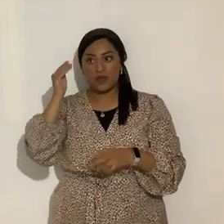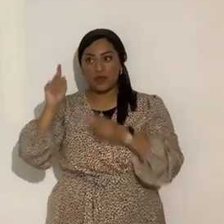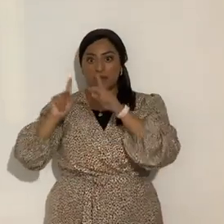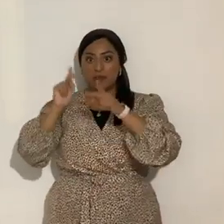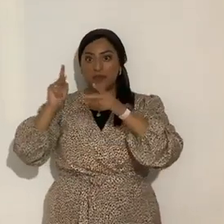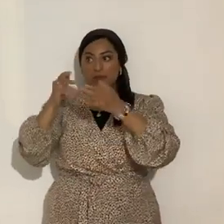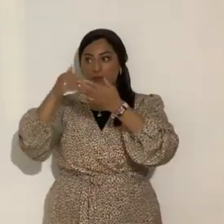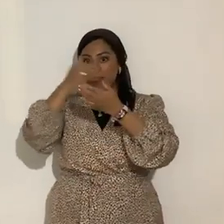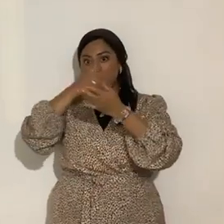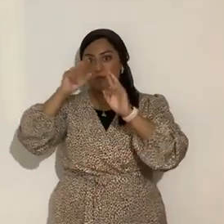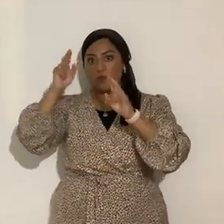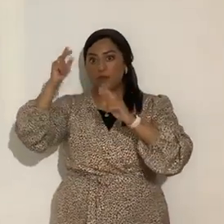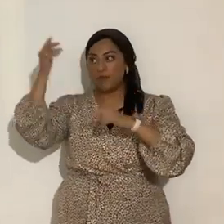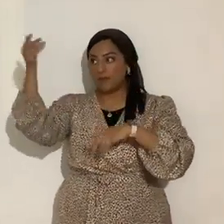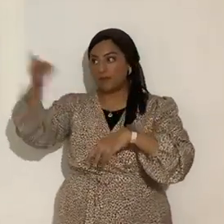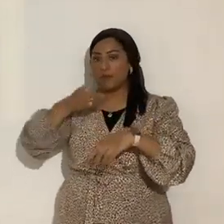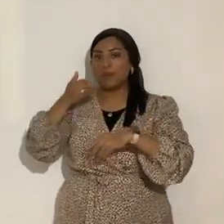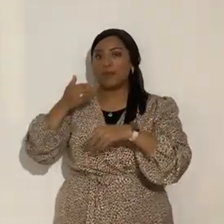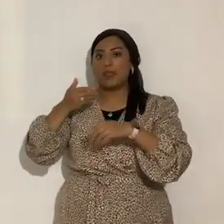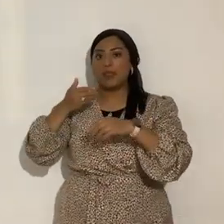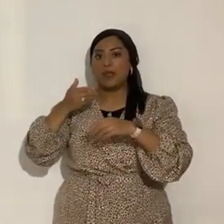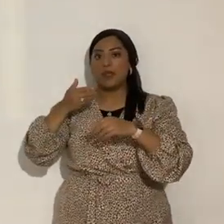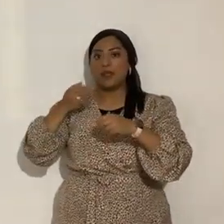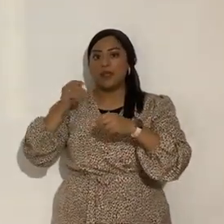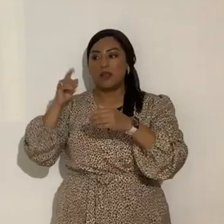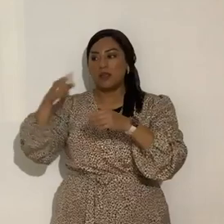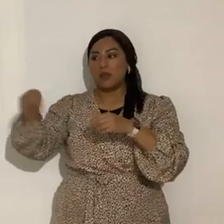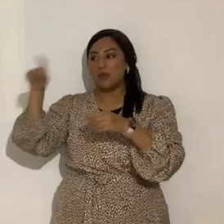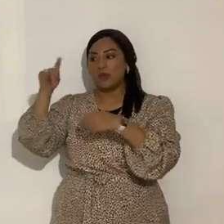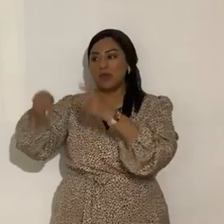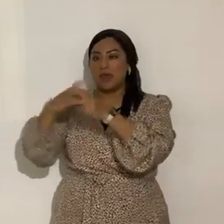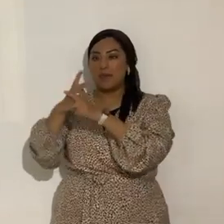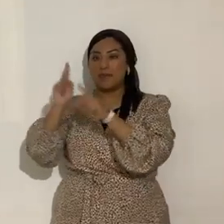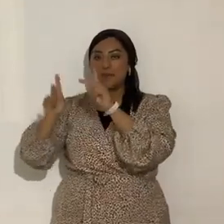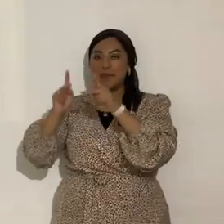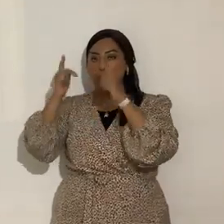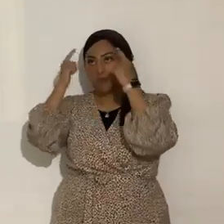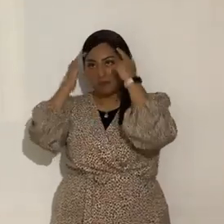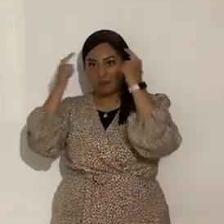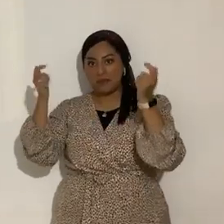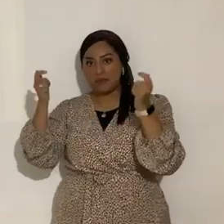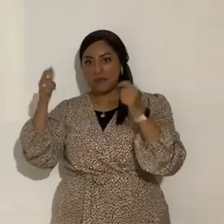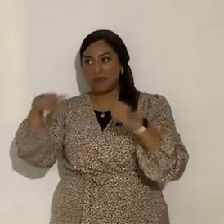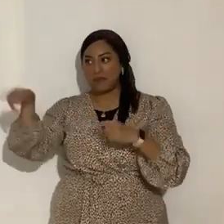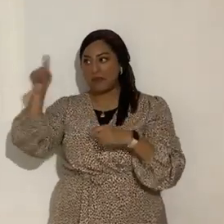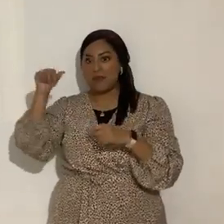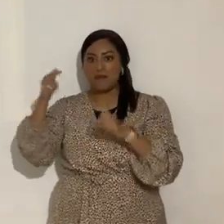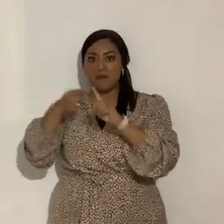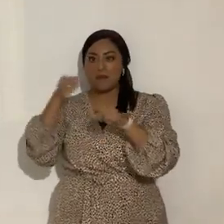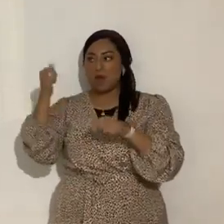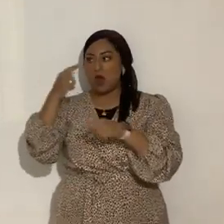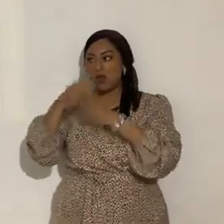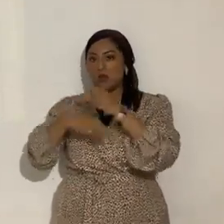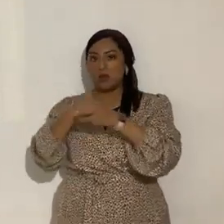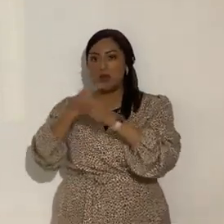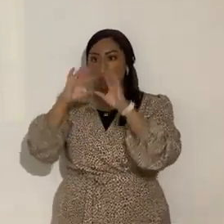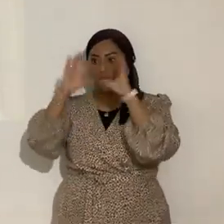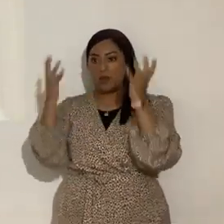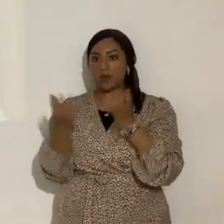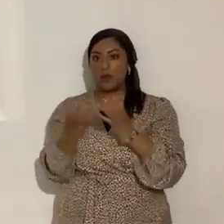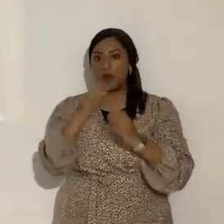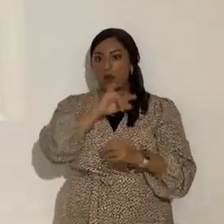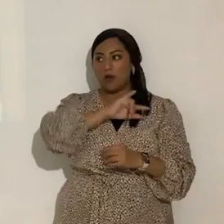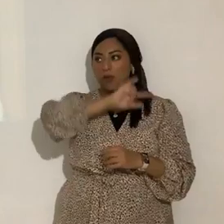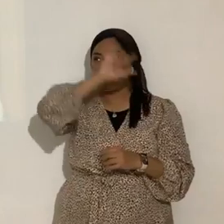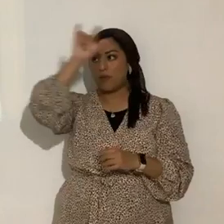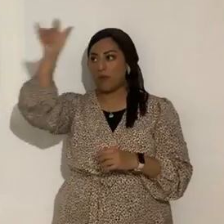estaban preparando, ya habían invitado prácticamente a ese tipo de personas del orgullo, puntos suspensivos, de todo el mundo, para que en